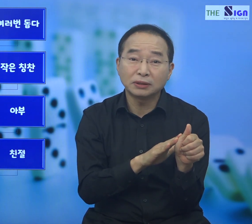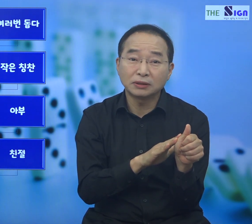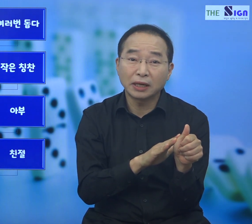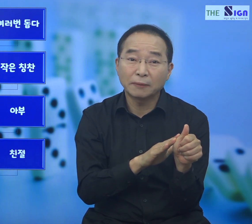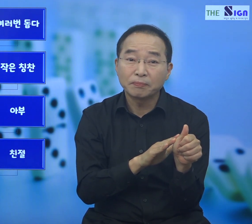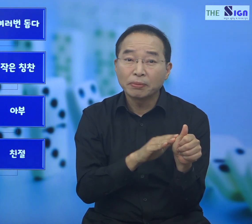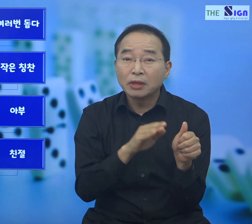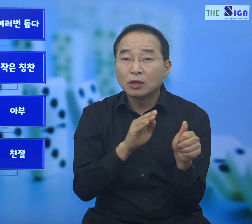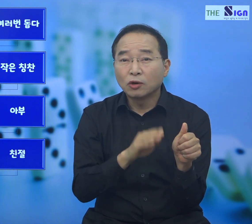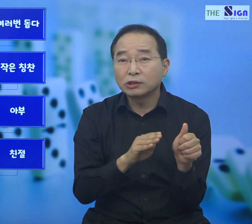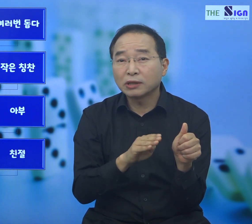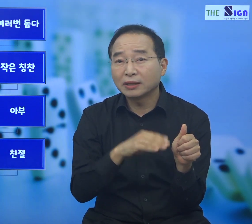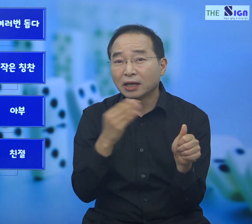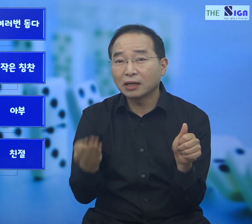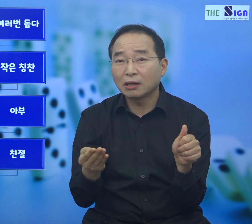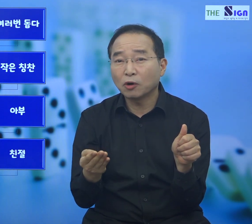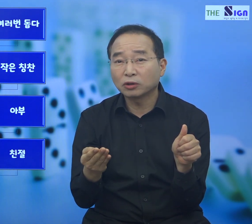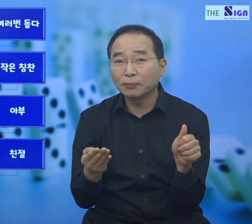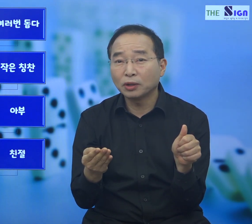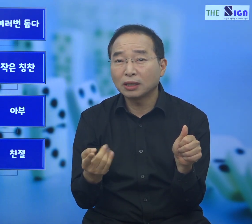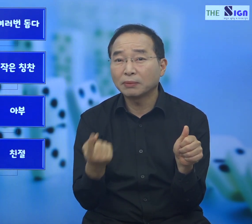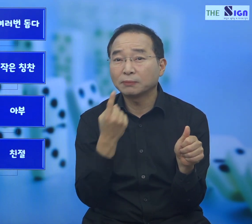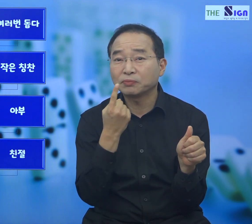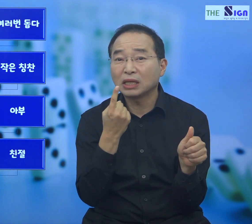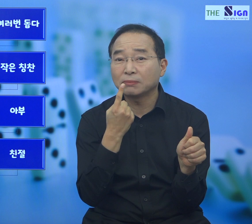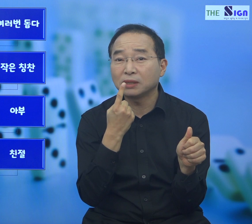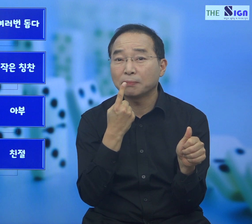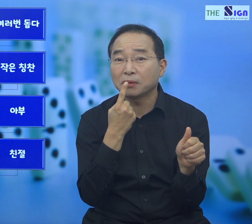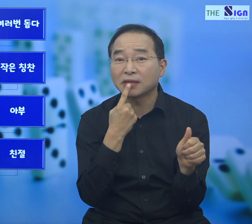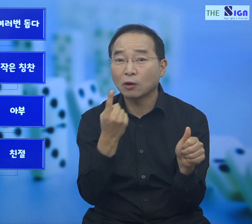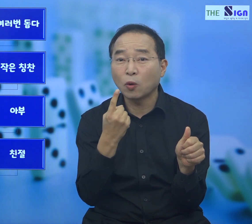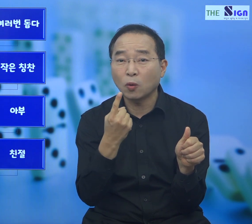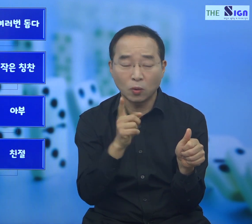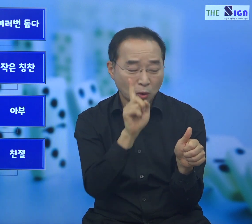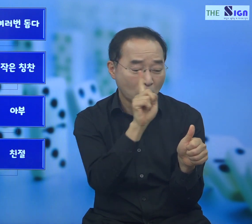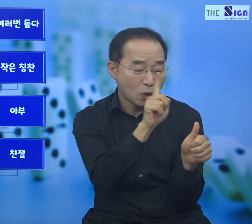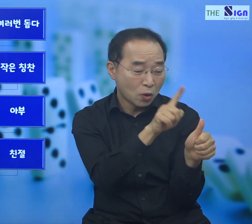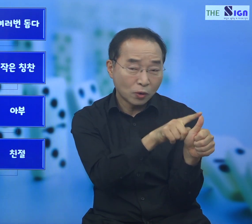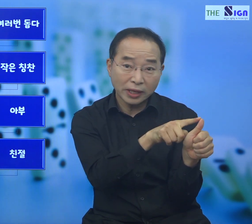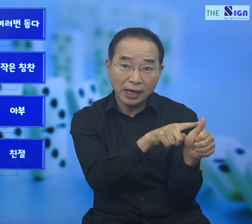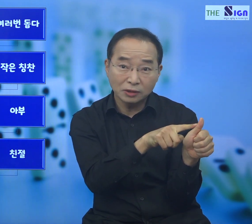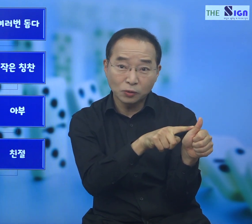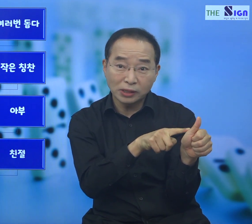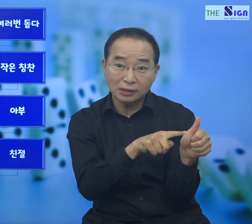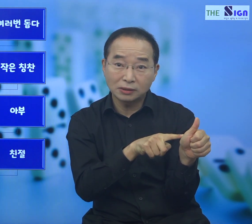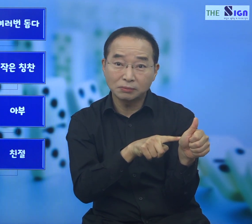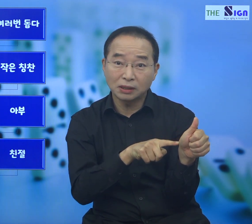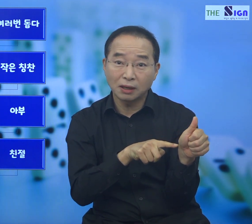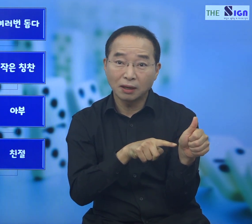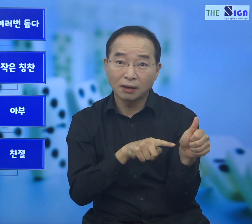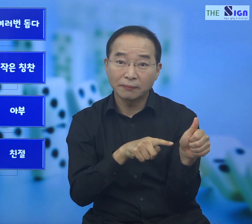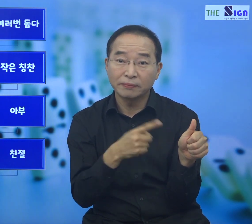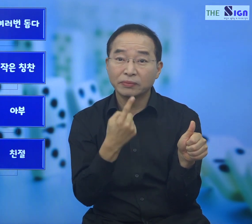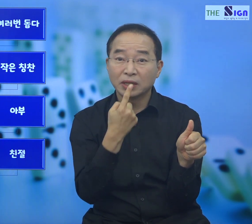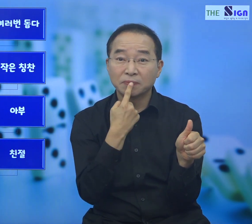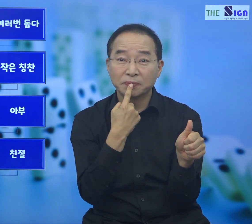있는데, 여기서 한 단계 나면 어떤 표현이냐면 입을 한번 대고 이렇게 하는 동작이 있습니다.